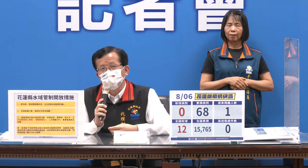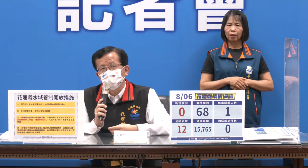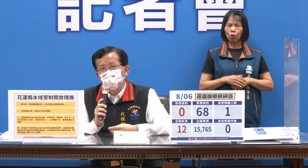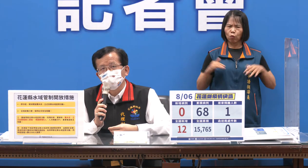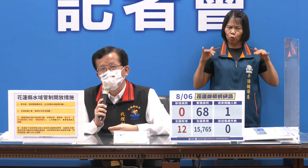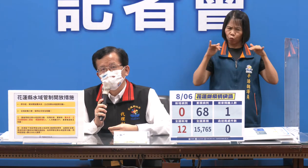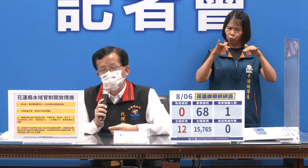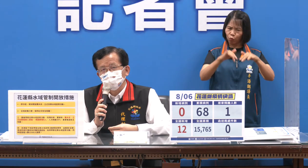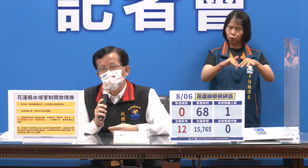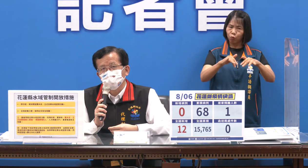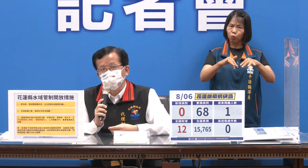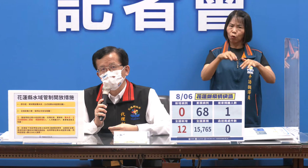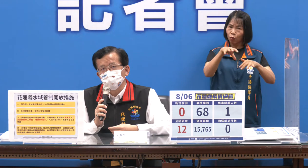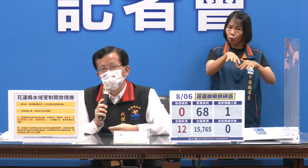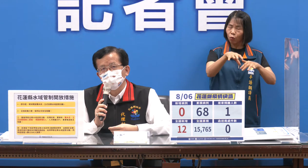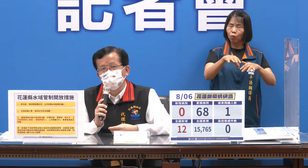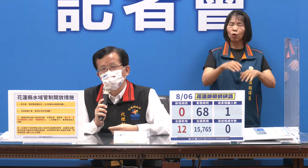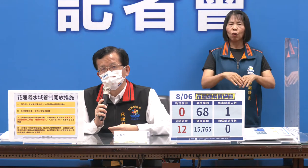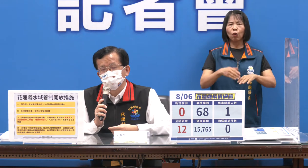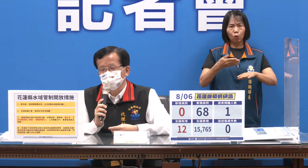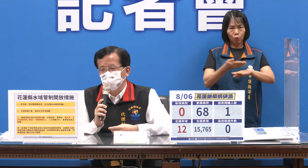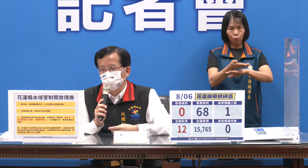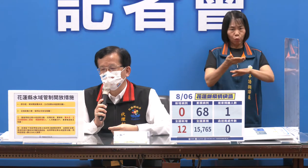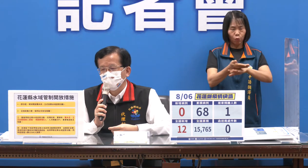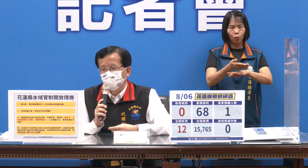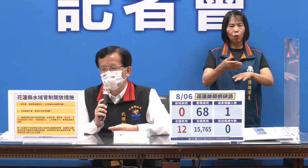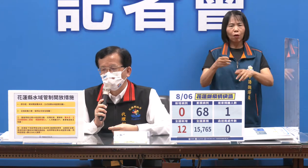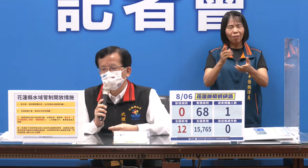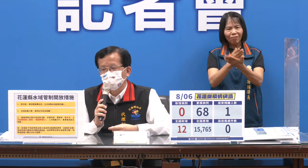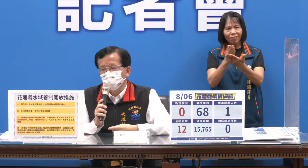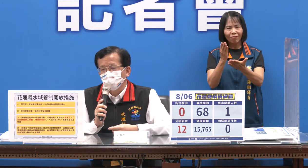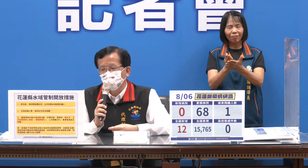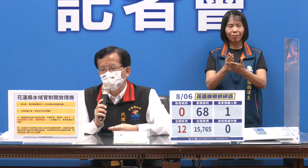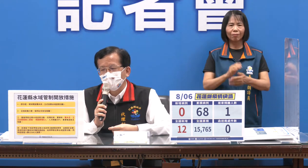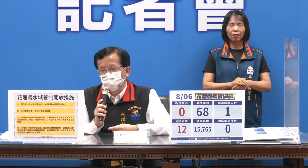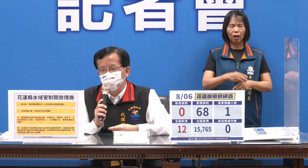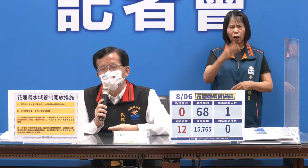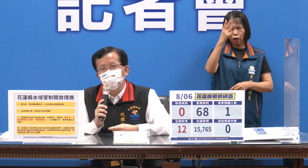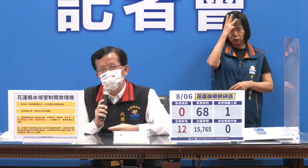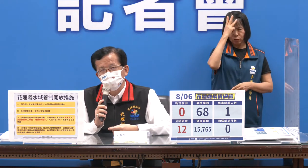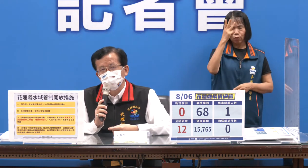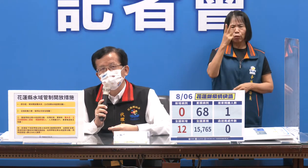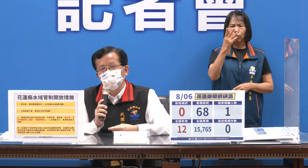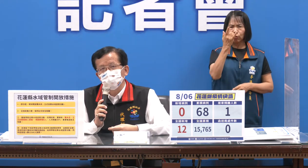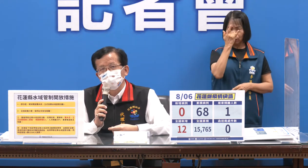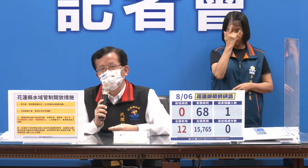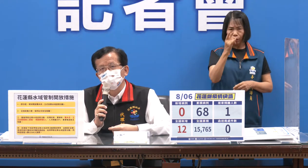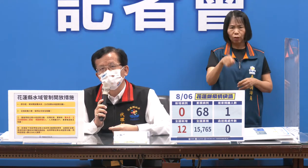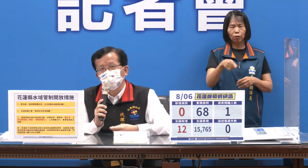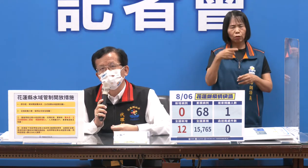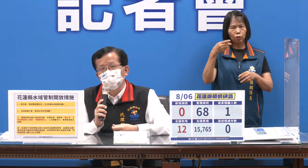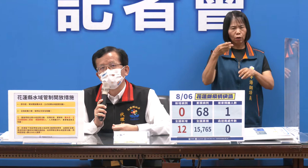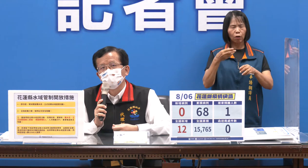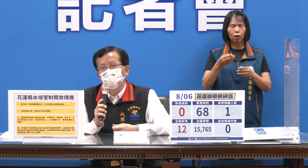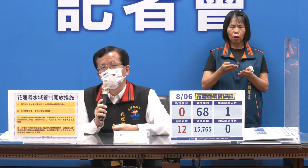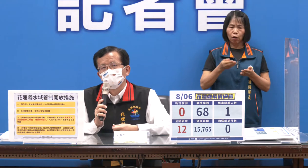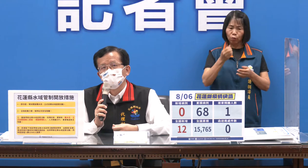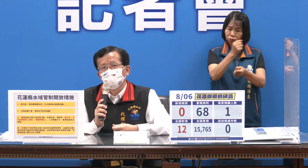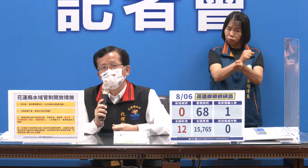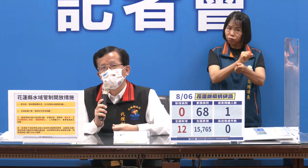的一个水上水域活动的游戏区，就是崇德板下地区独木舟活